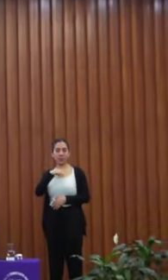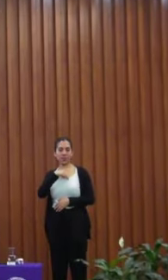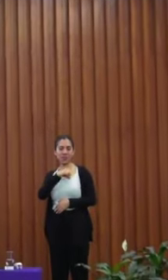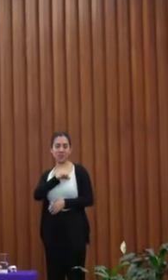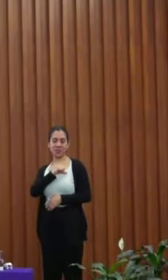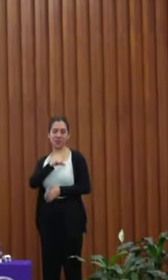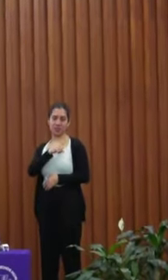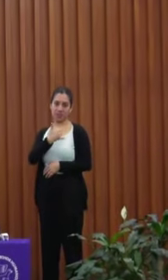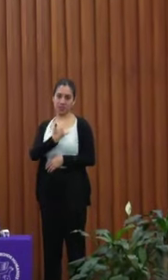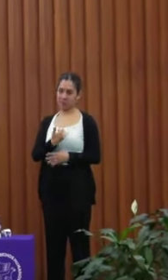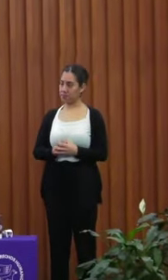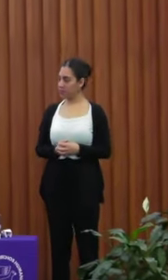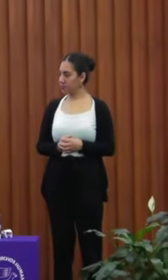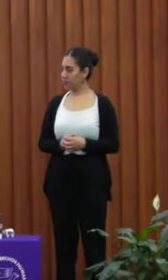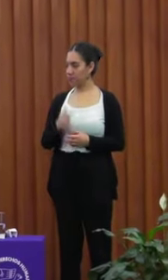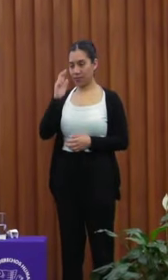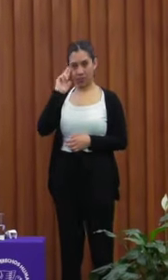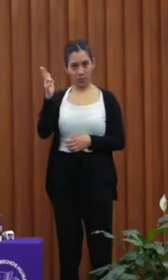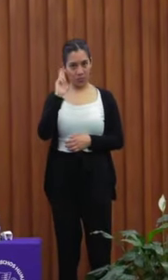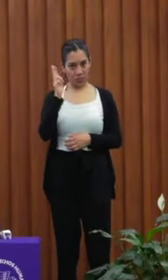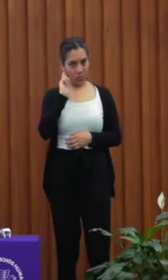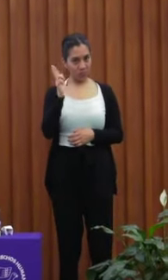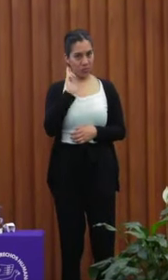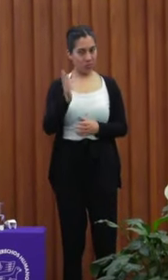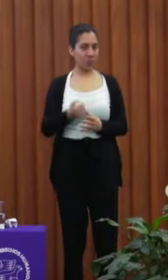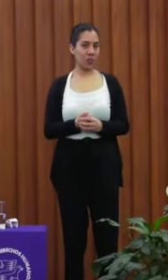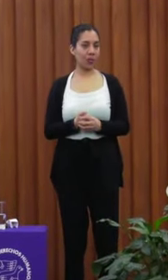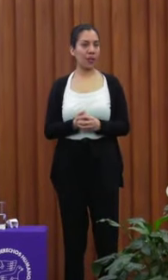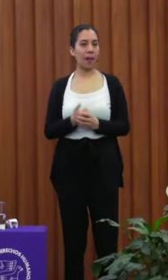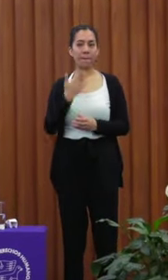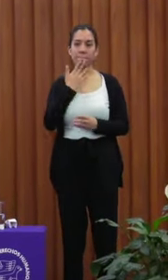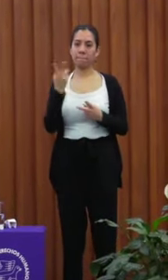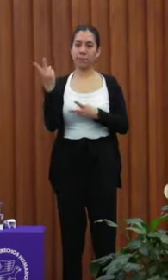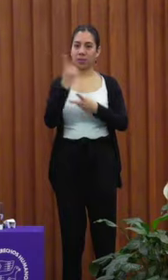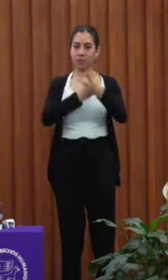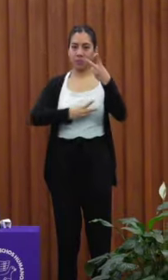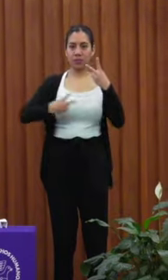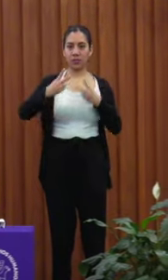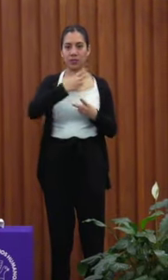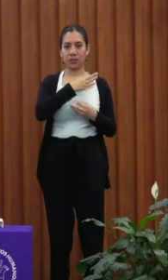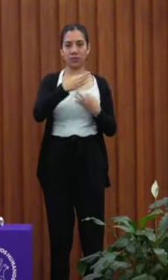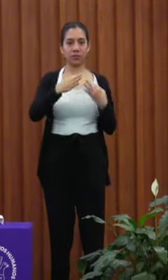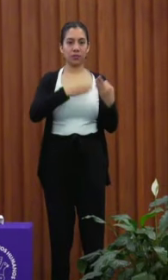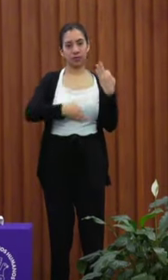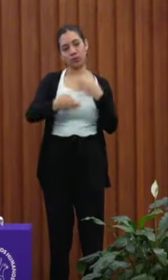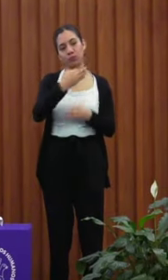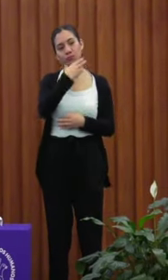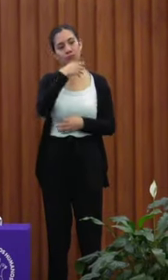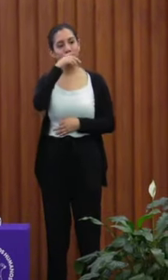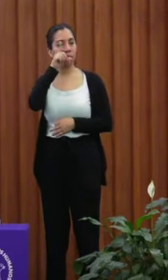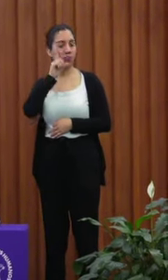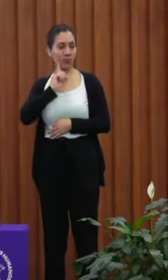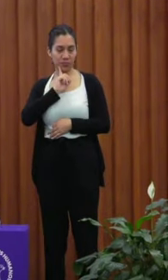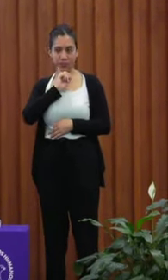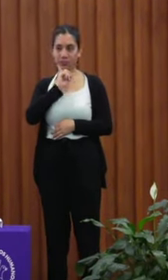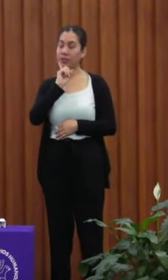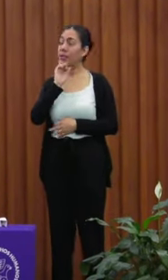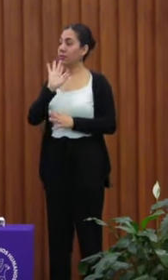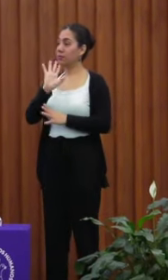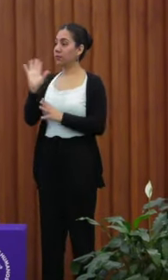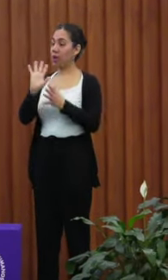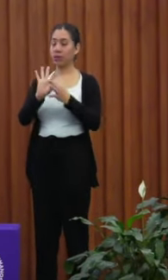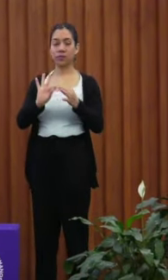Hola. Bienvenidas todas, todos y todes a esta comisión, y en especial a la presentación de lo que ya vimos, que es el